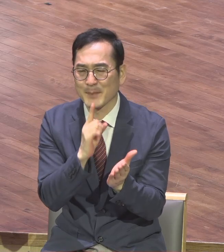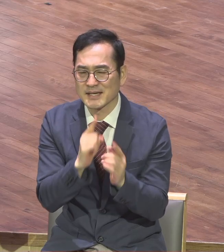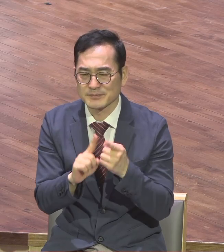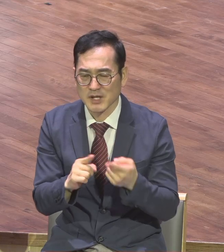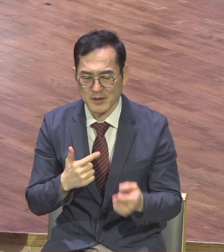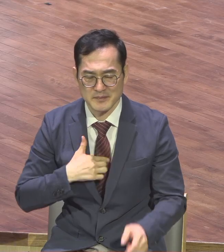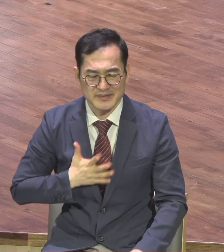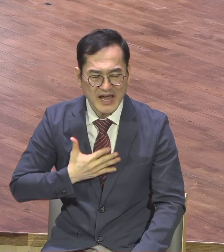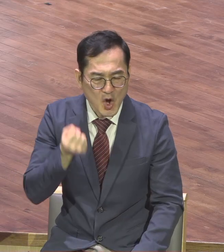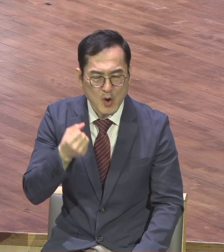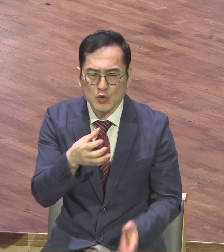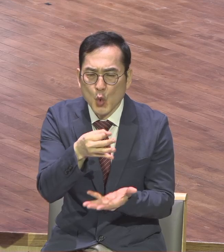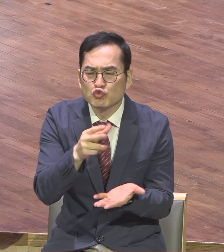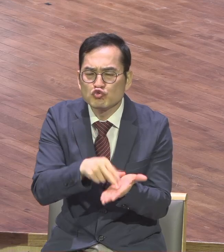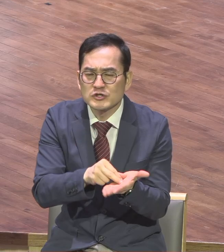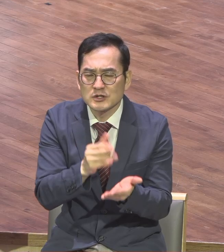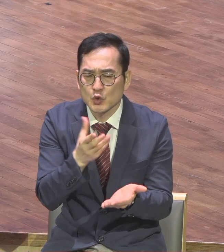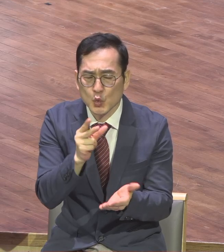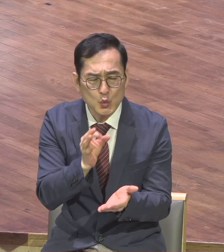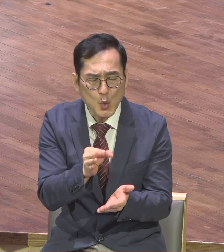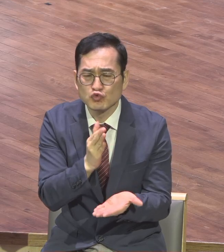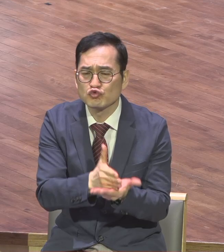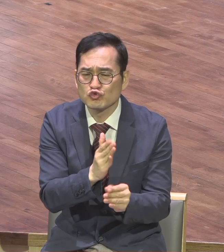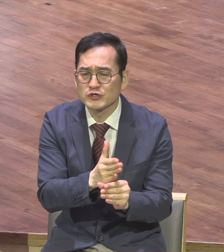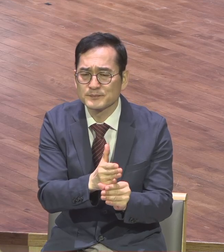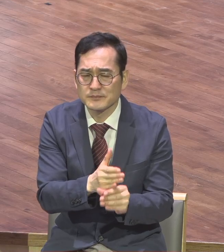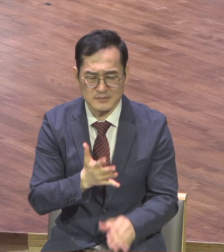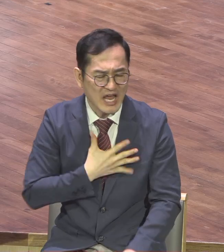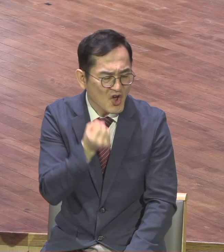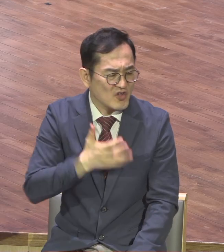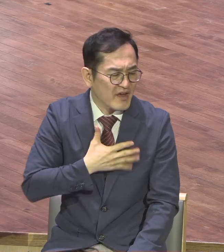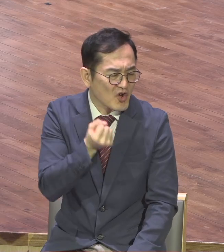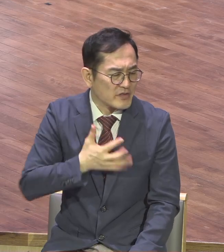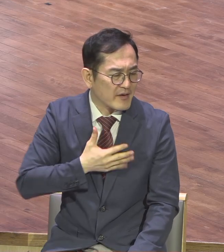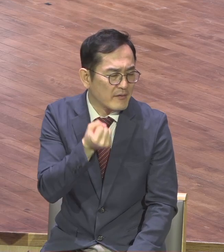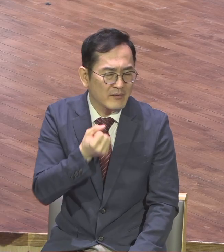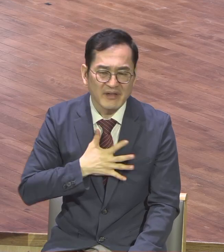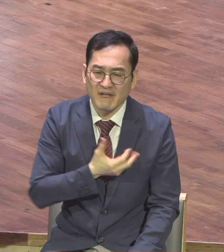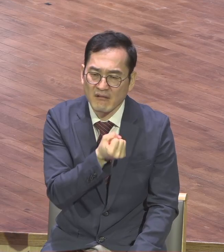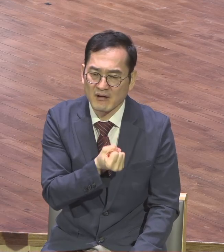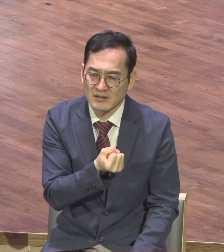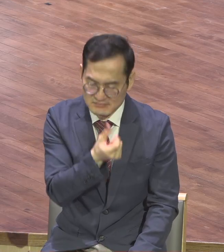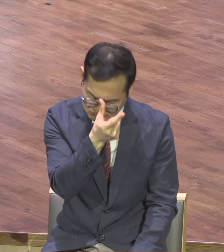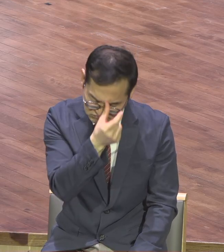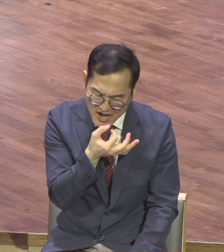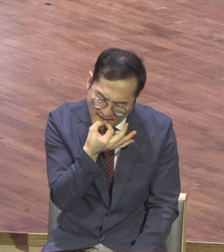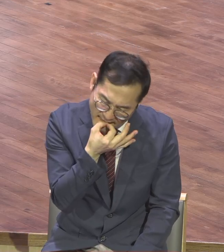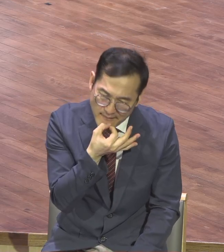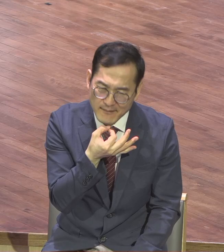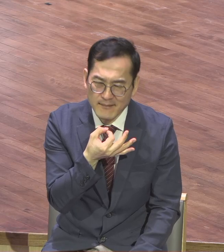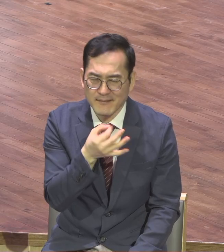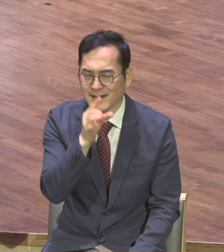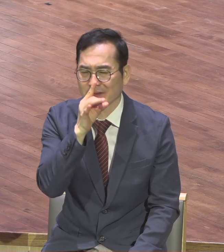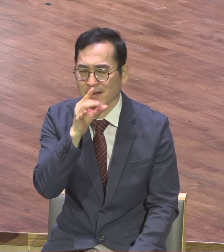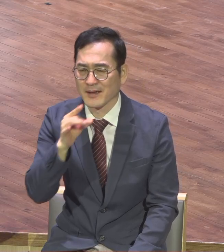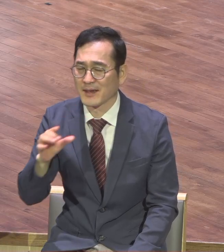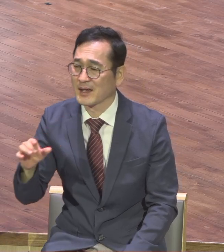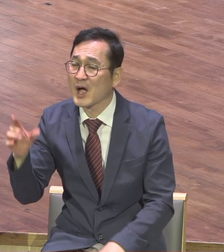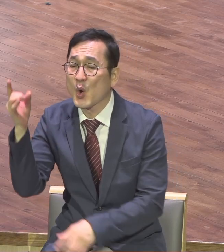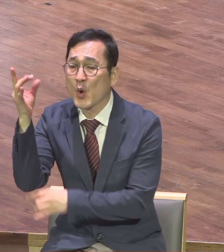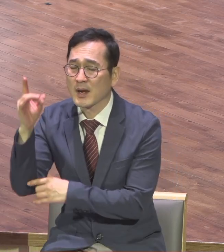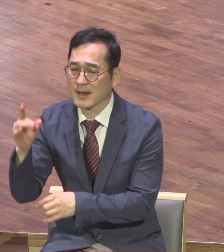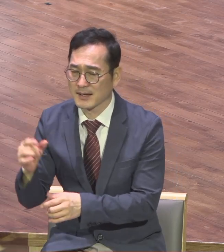된다 말이에요. 자, 작품이란 것은요, 작품을 만드는 이 예술가가 작품 만들